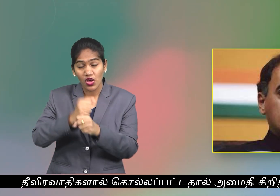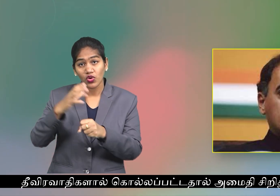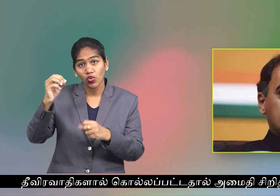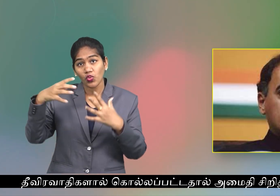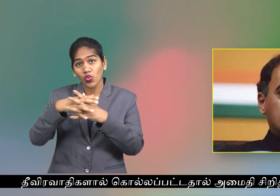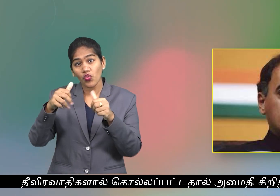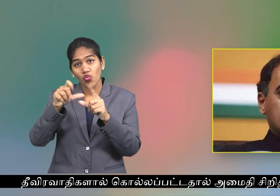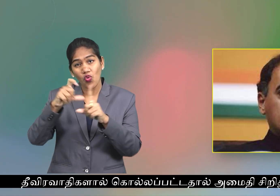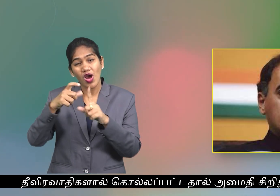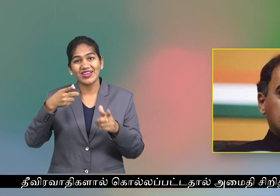நீடித்தது.